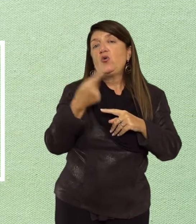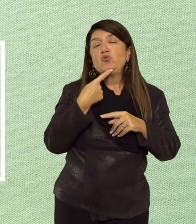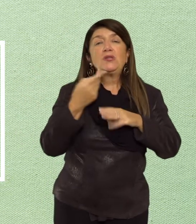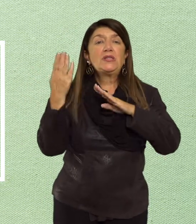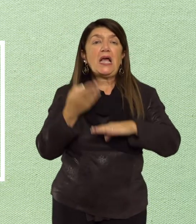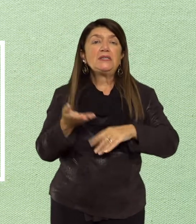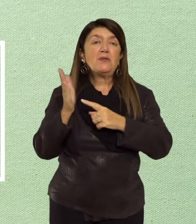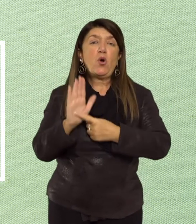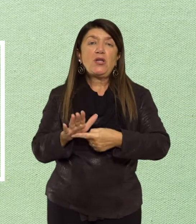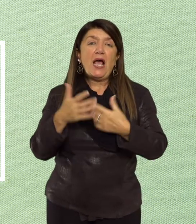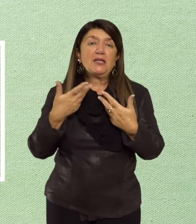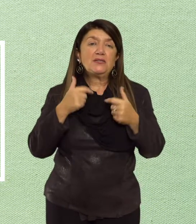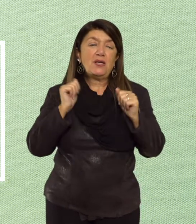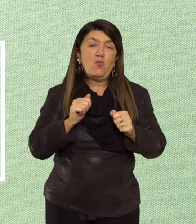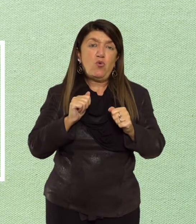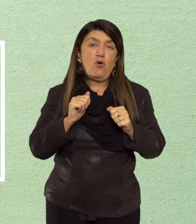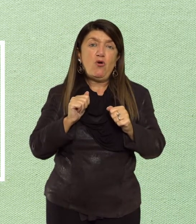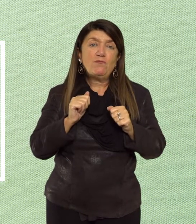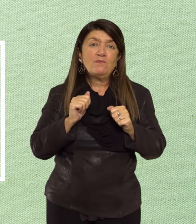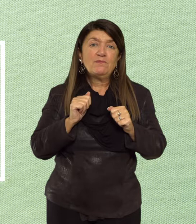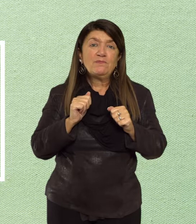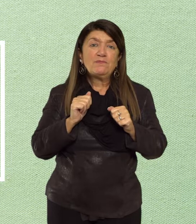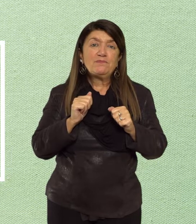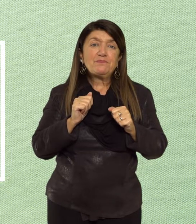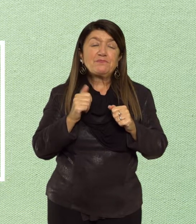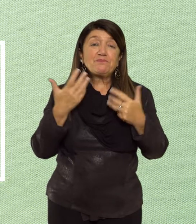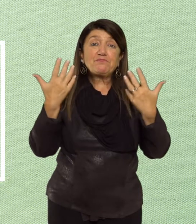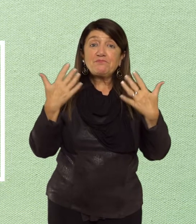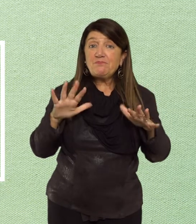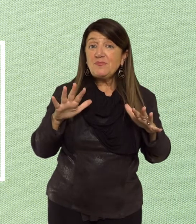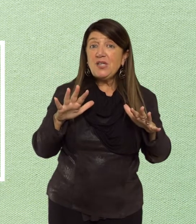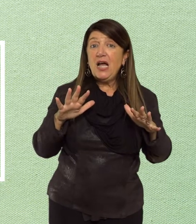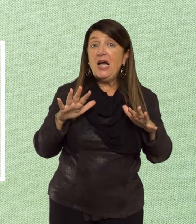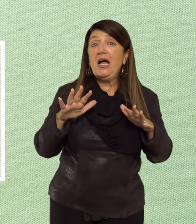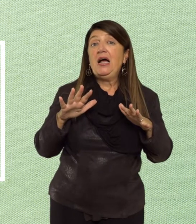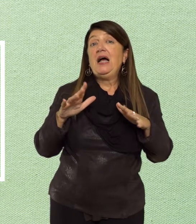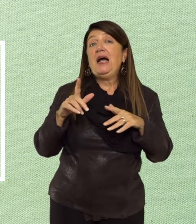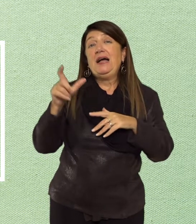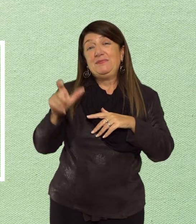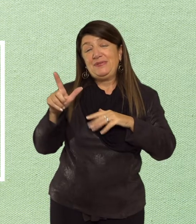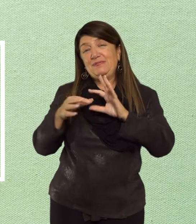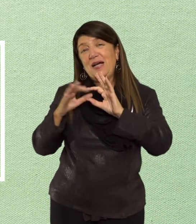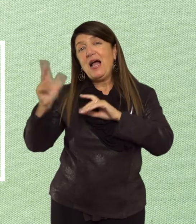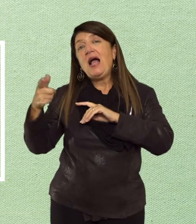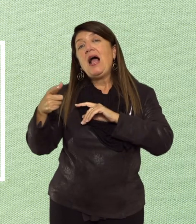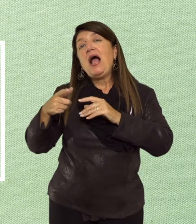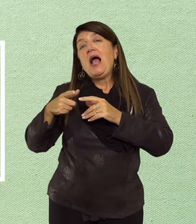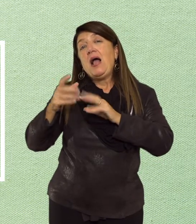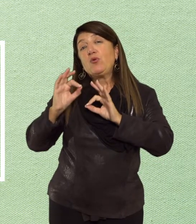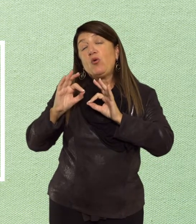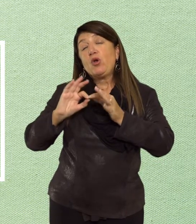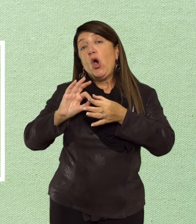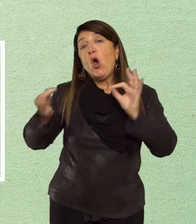comunque dopo tutto il percorso che si è subito, poveretto, prima a ridosso delle Olimpiadi, come si